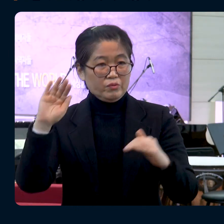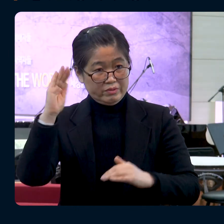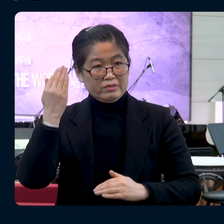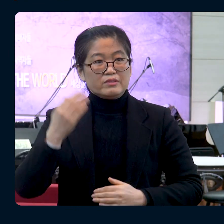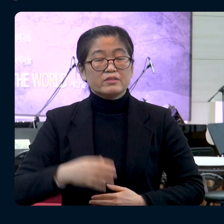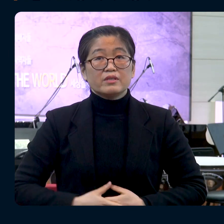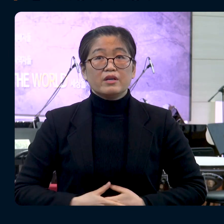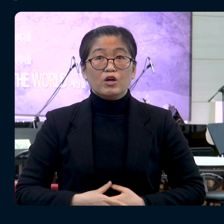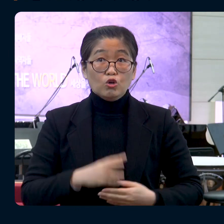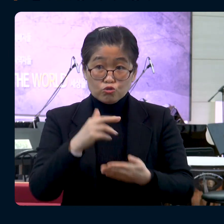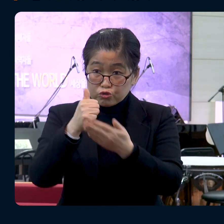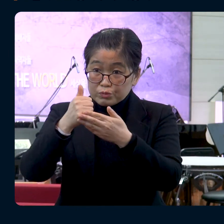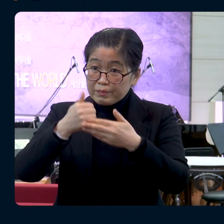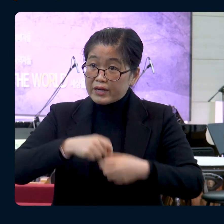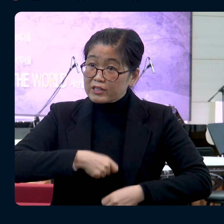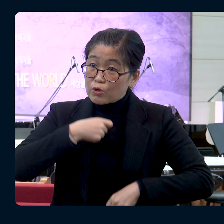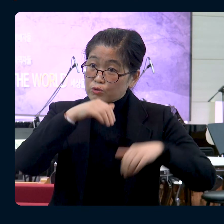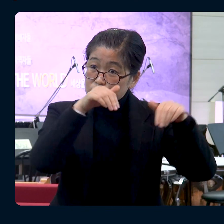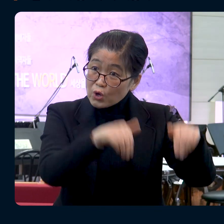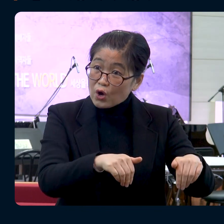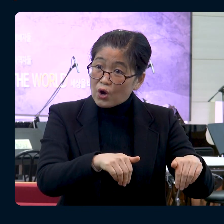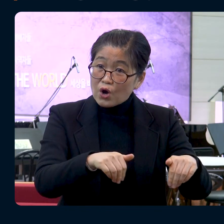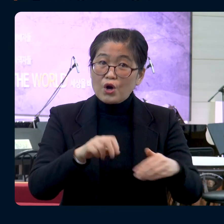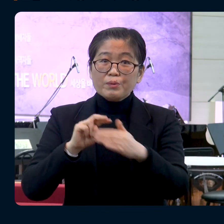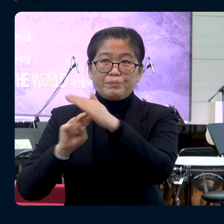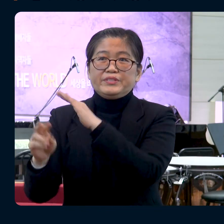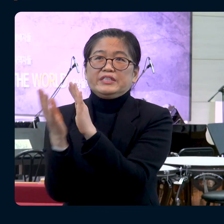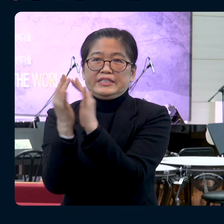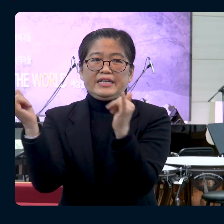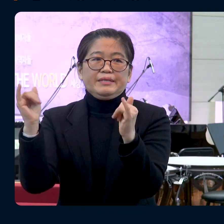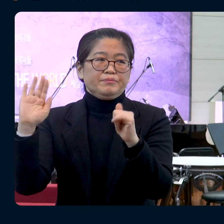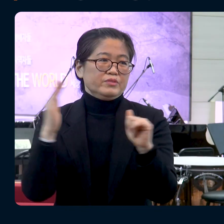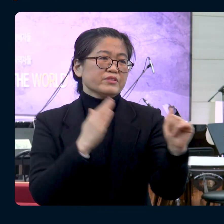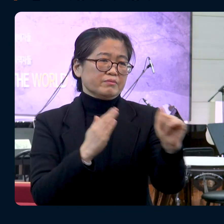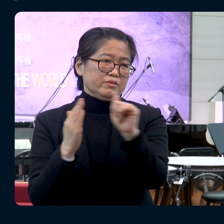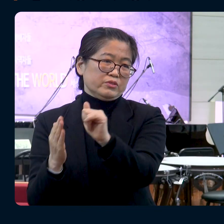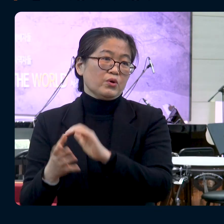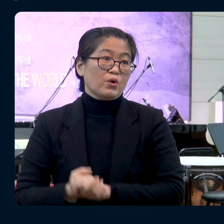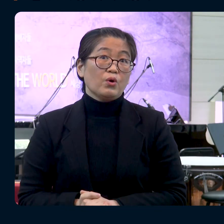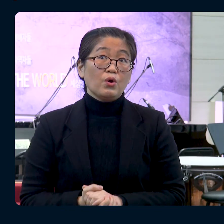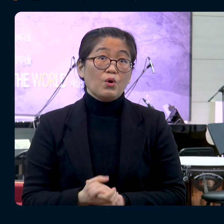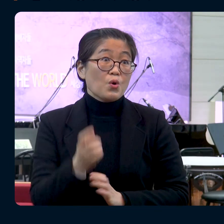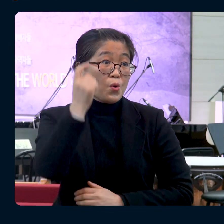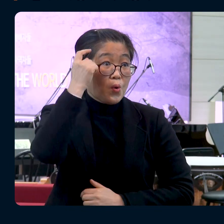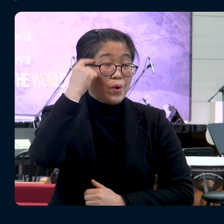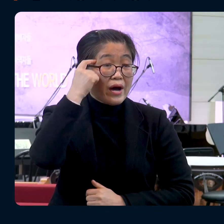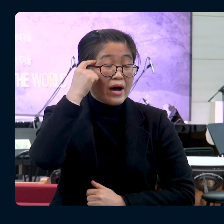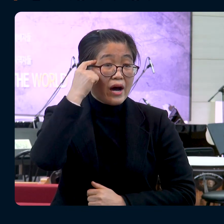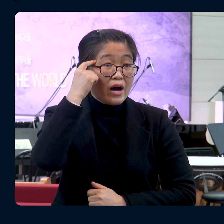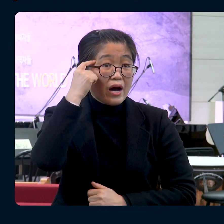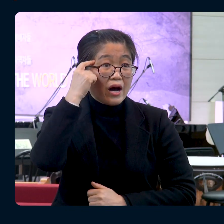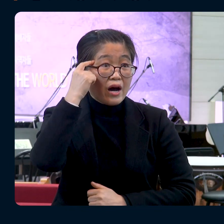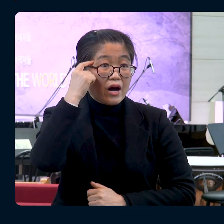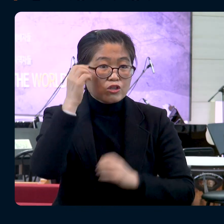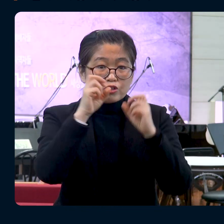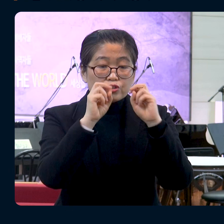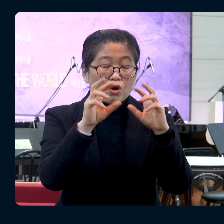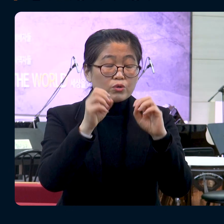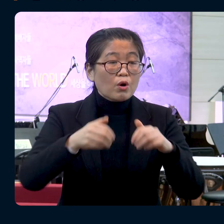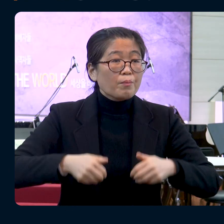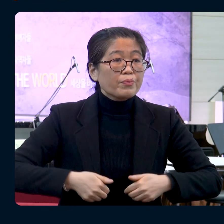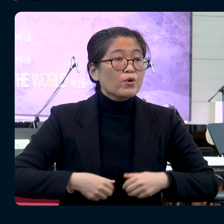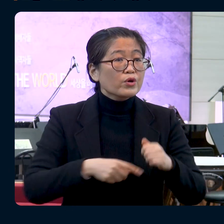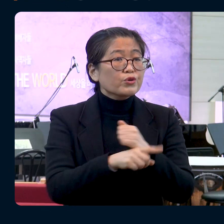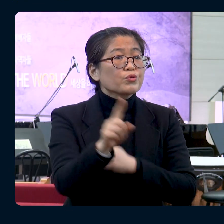제목이겠어요. 주님의 의로운 종 비전의 사람. 여러분 왜 선교를 해야 합니까? 라고 묻는다면